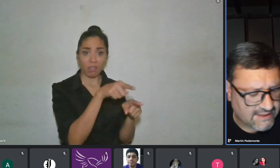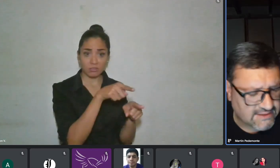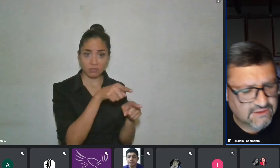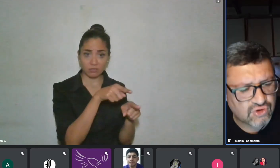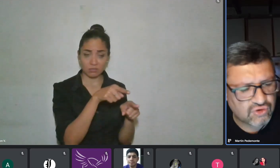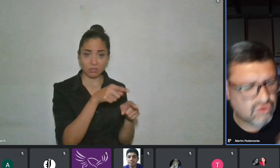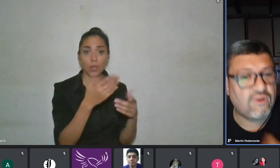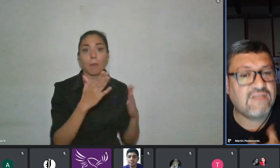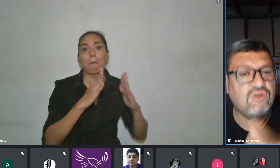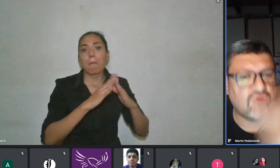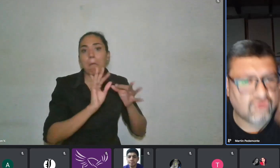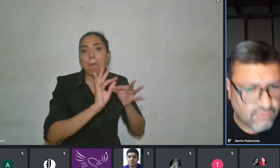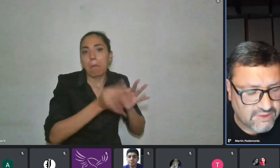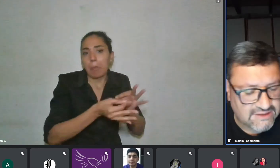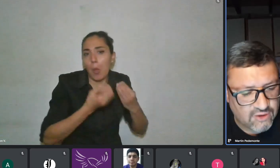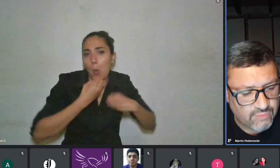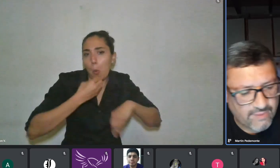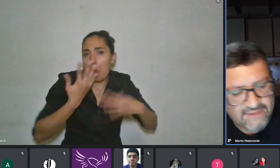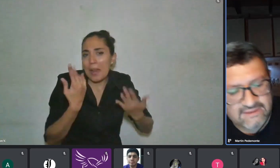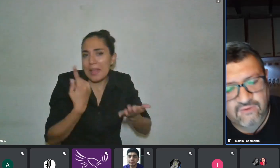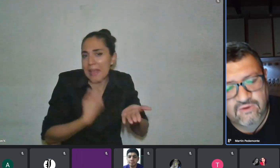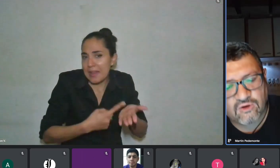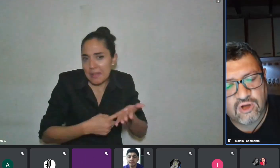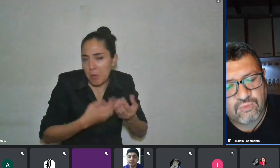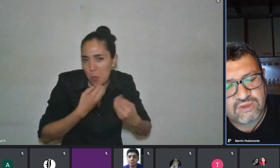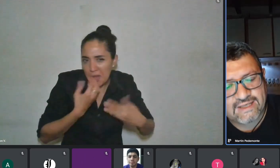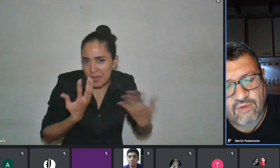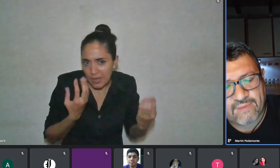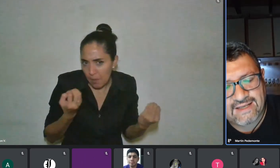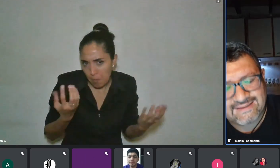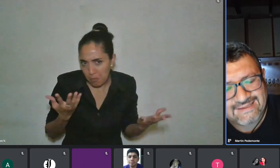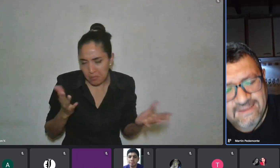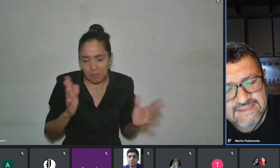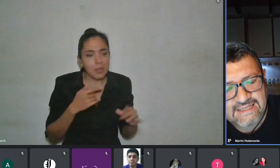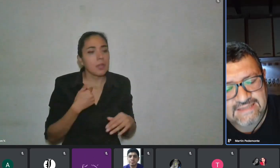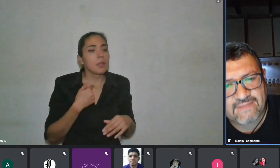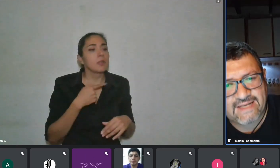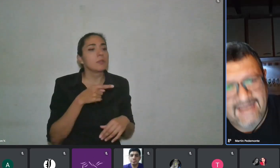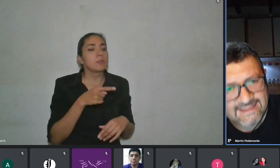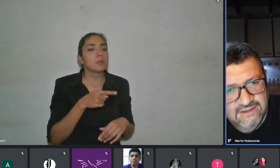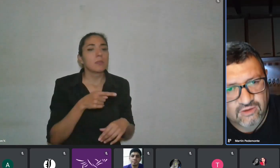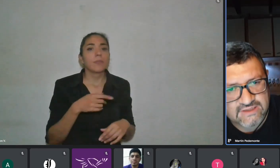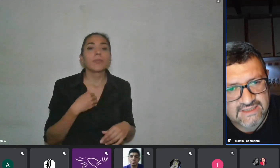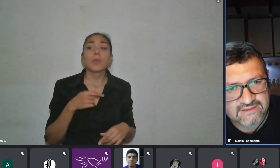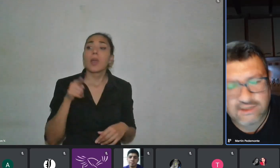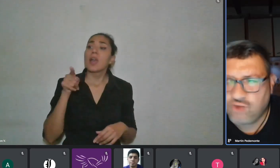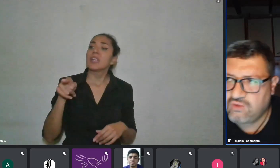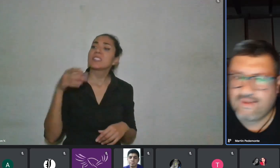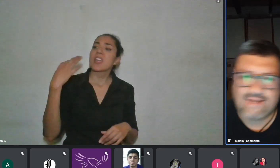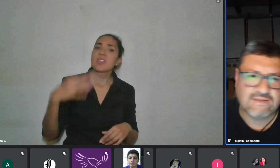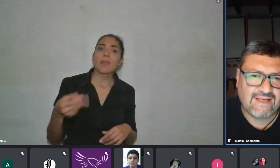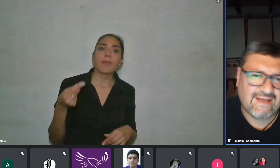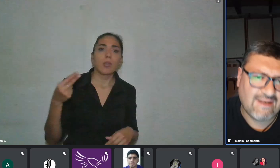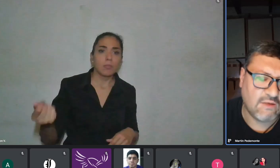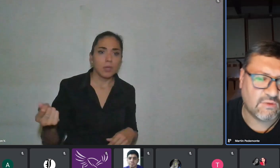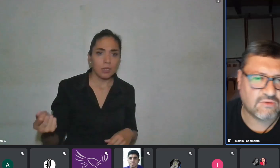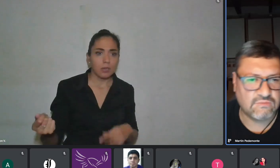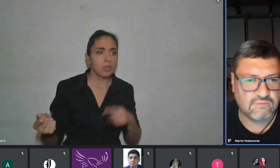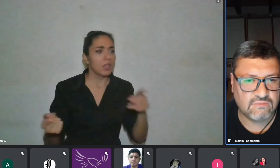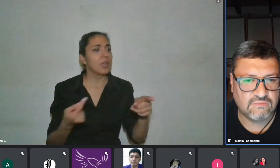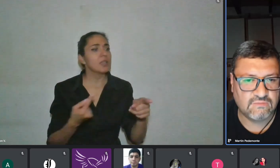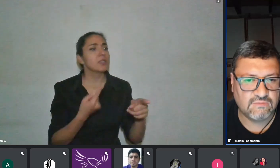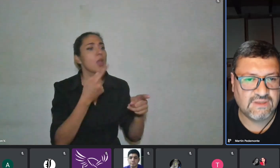de tu casa, que yo lo decido yo como Estado, papá Estado, digo, vos tenés que comprarle 3 veces a la semana a este comerciante y una vez a la semana elegilo